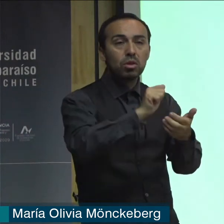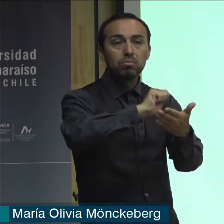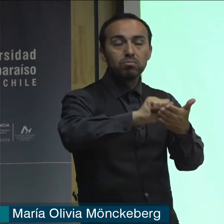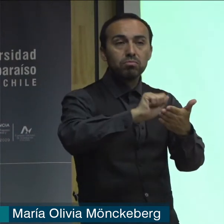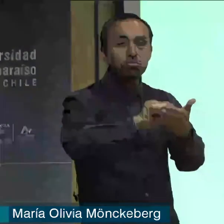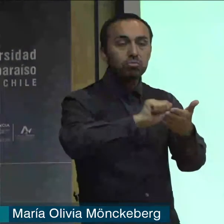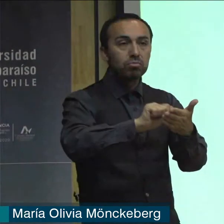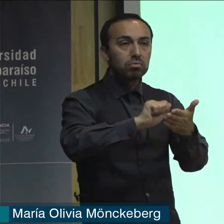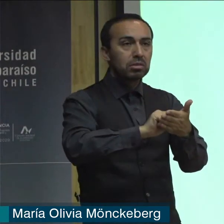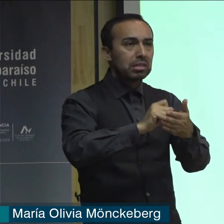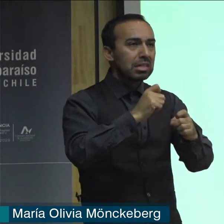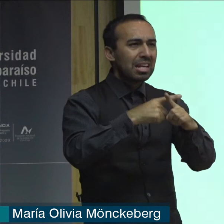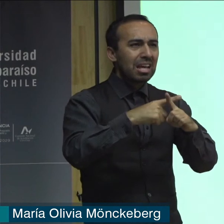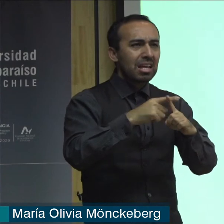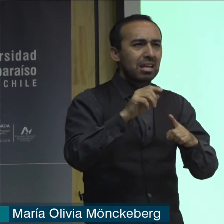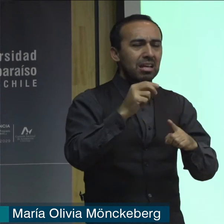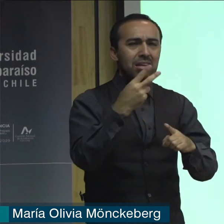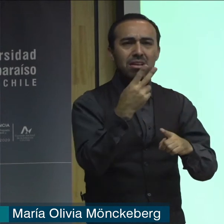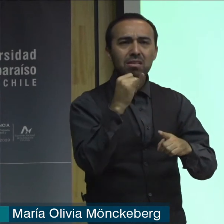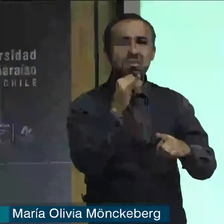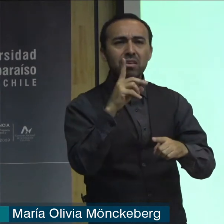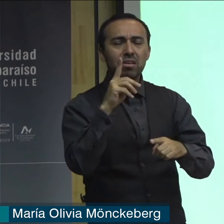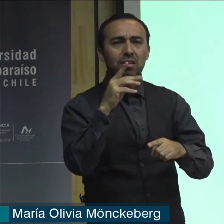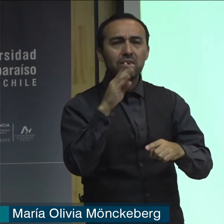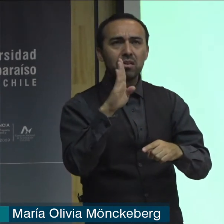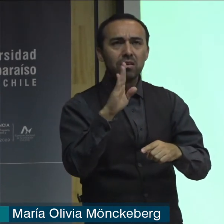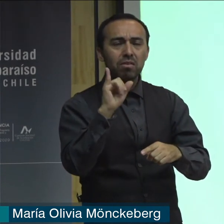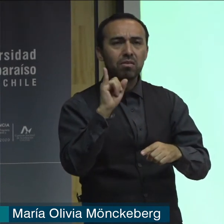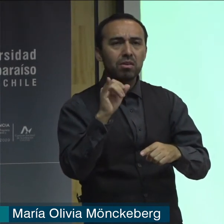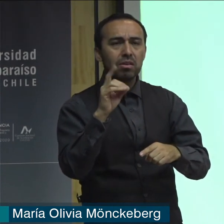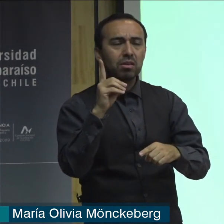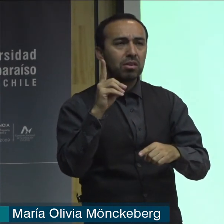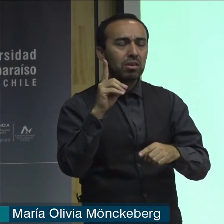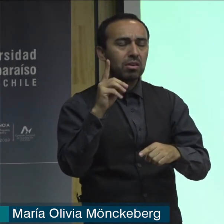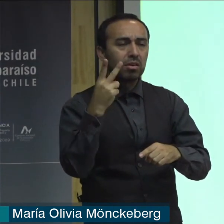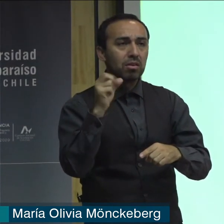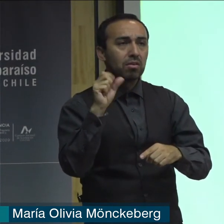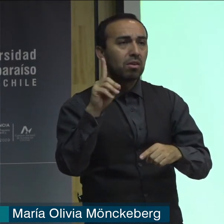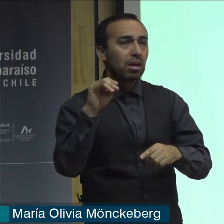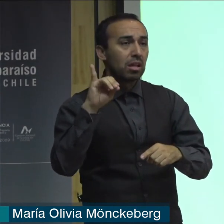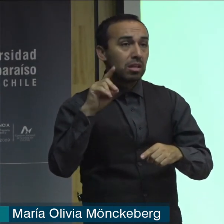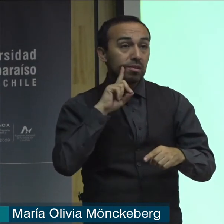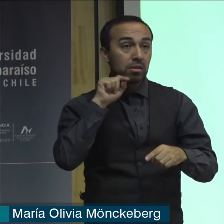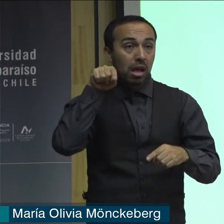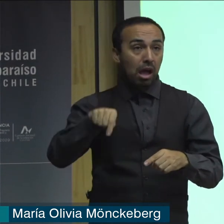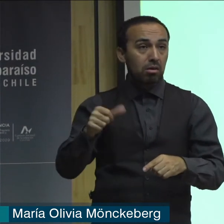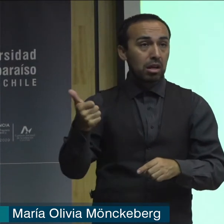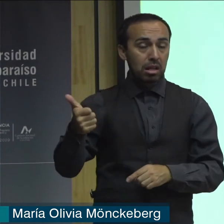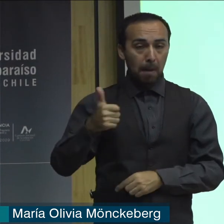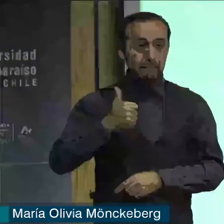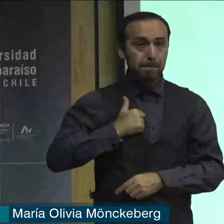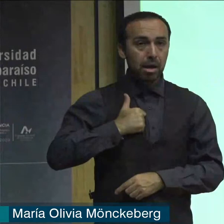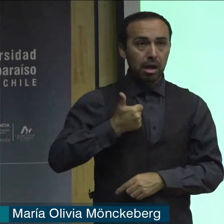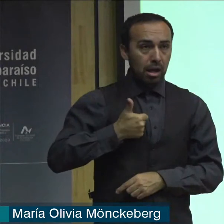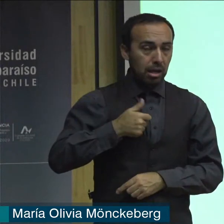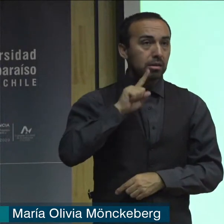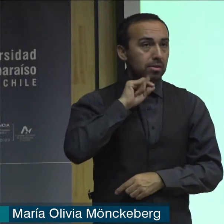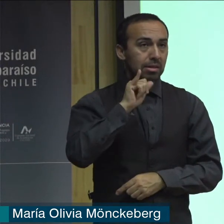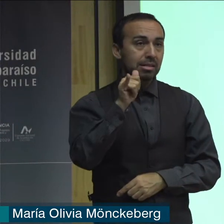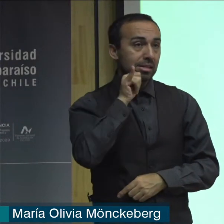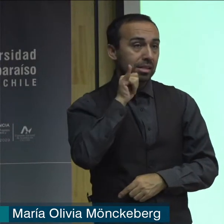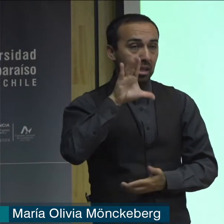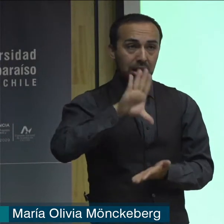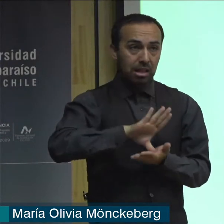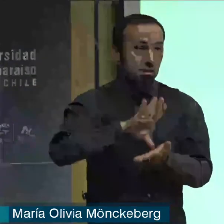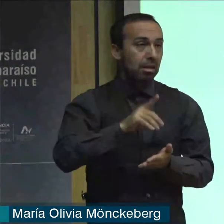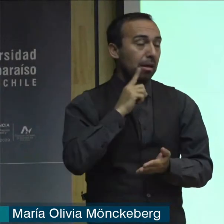rector año Vivaldi el rector de universidad de chile que actualmente está embajadora en Italia con Alejandra